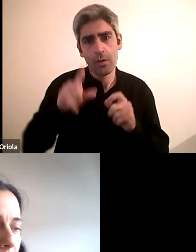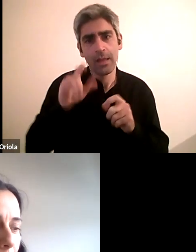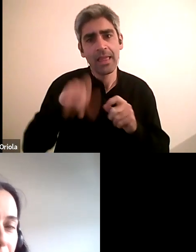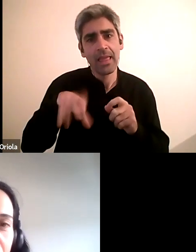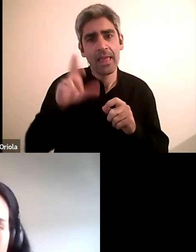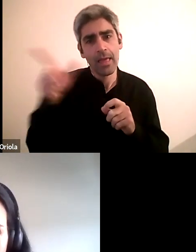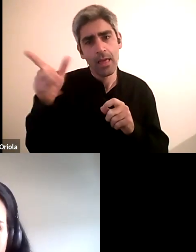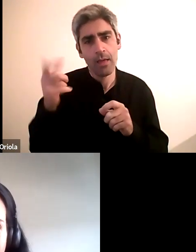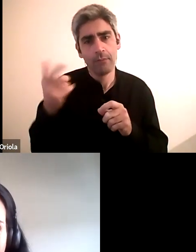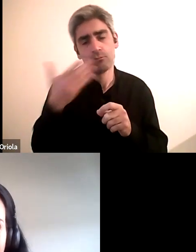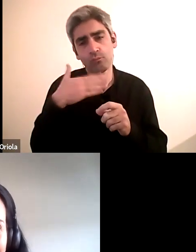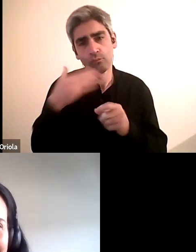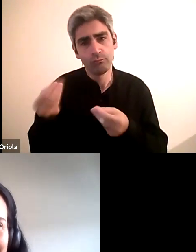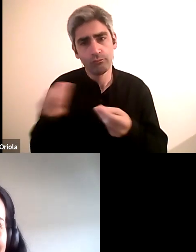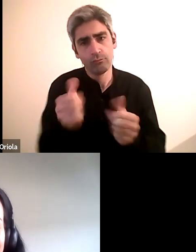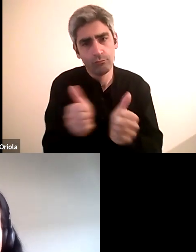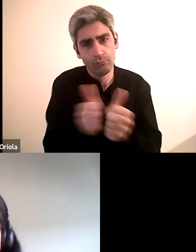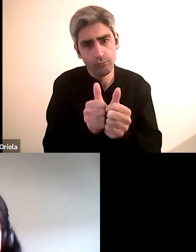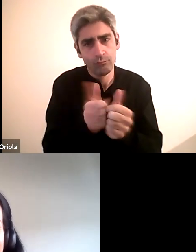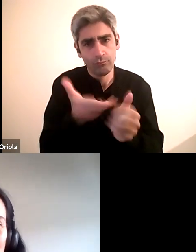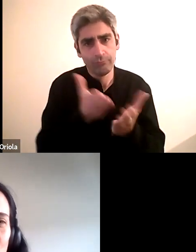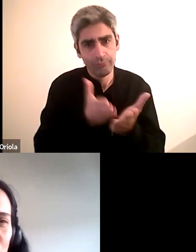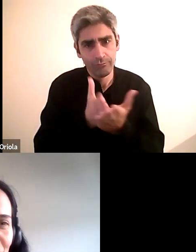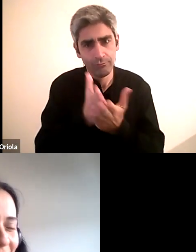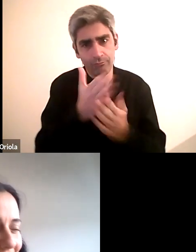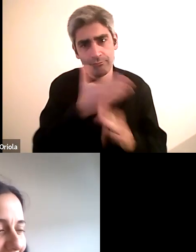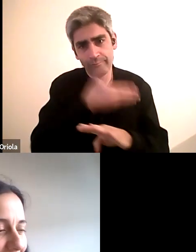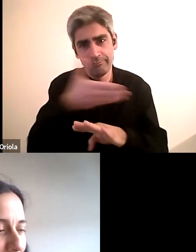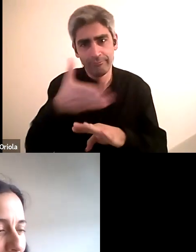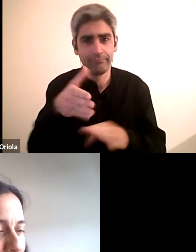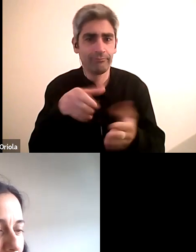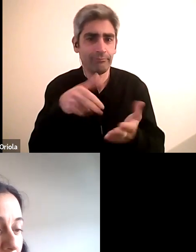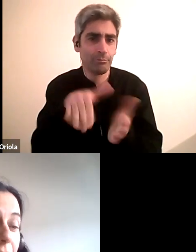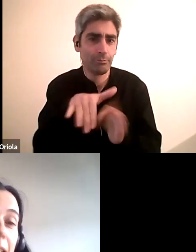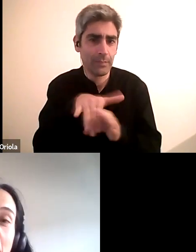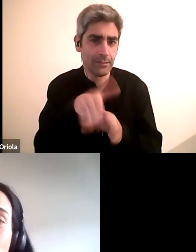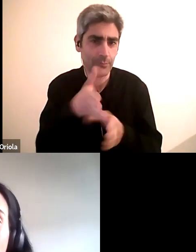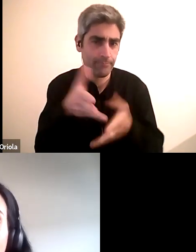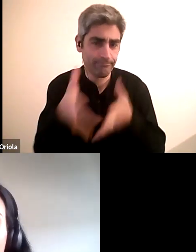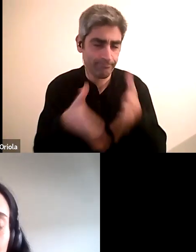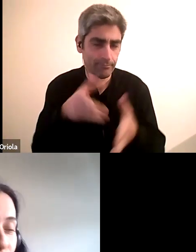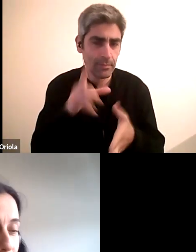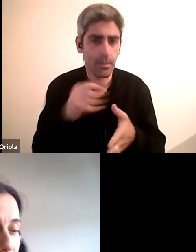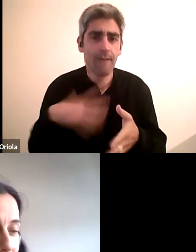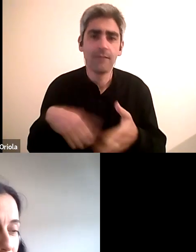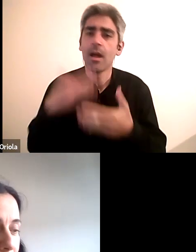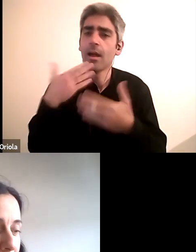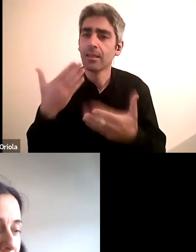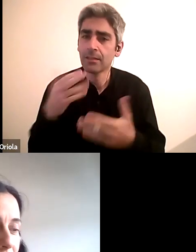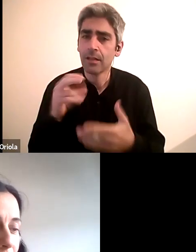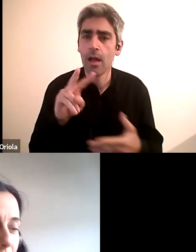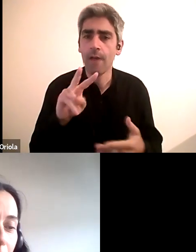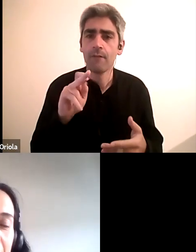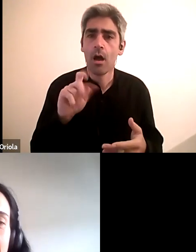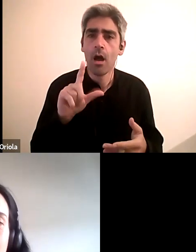Nacional para a Reabilitação, que nos tem vindo a acompanhar nestas sessões. Agradecer também o apoio do Walter